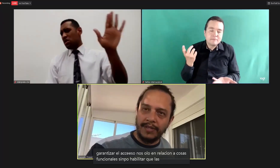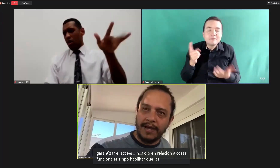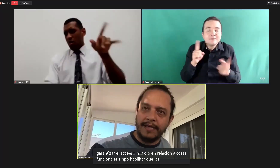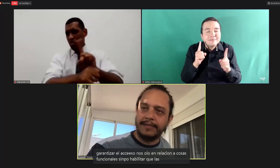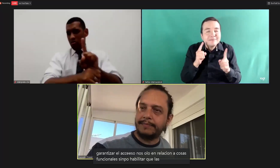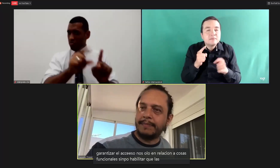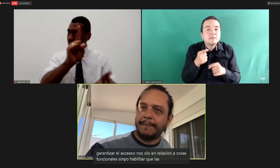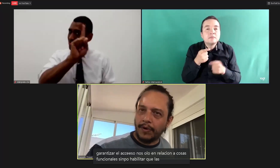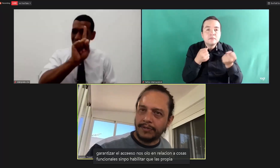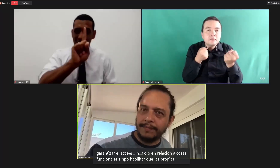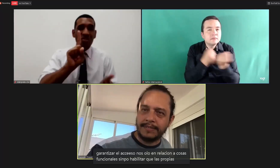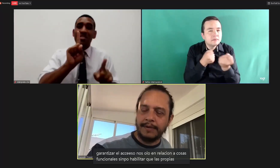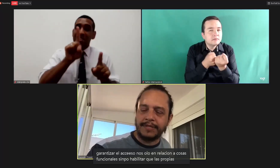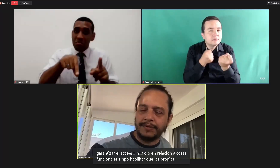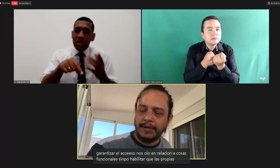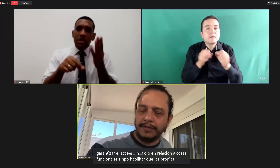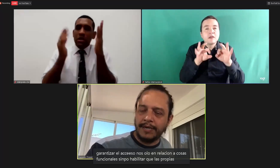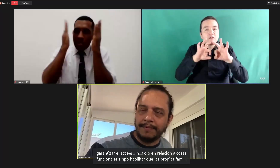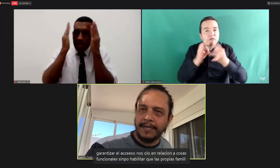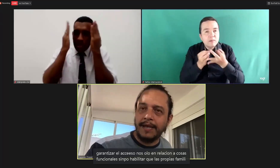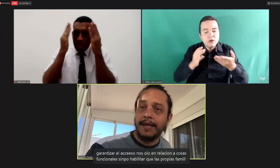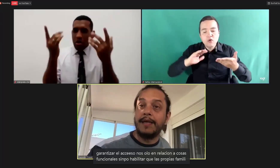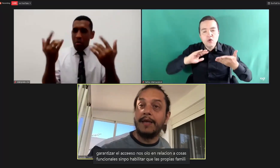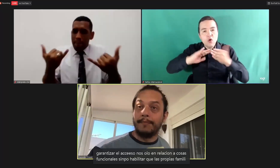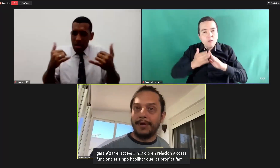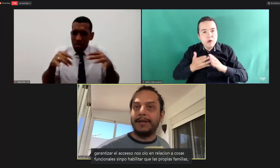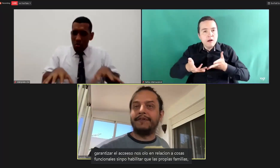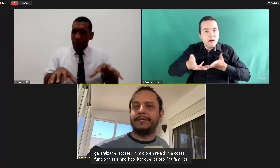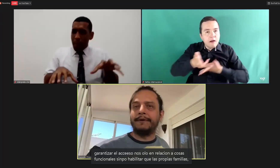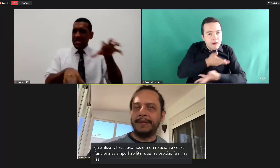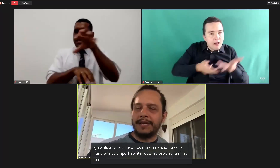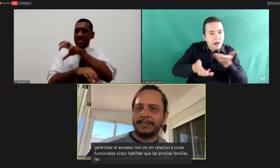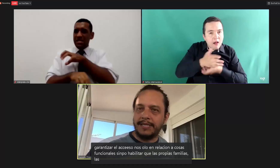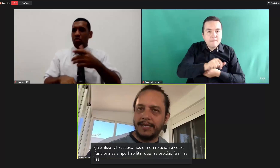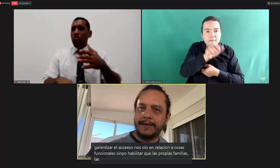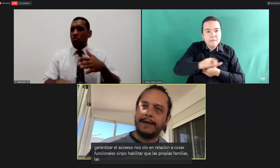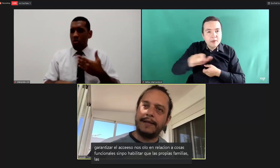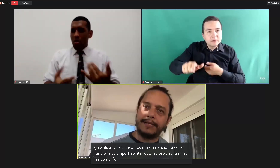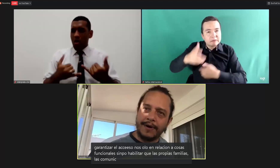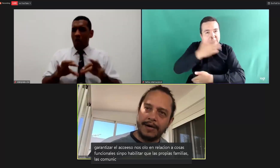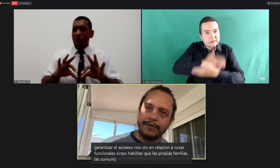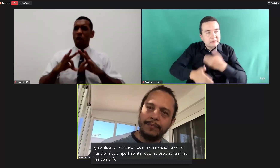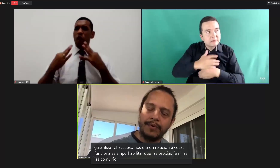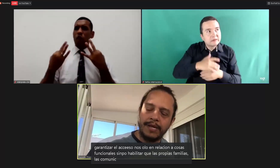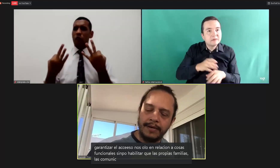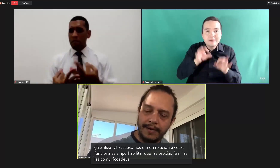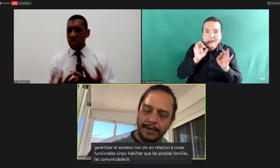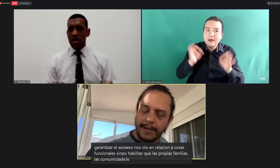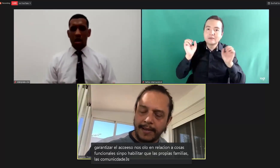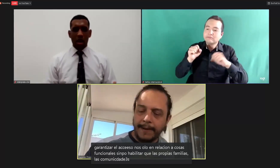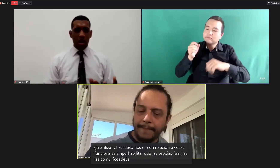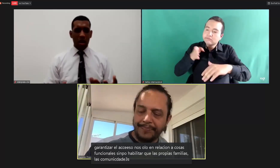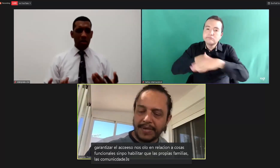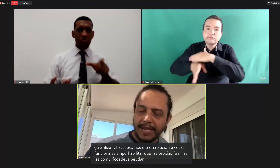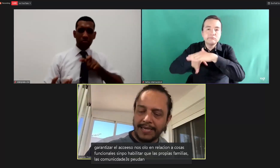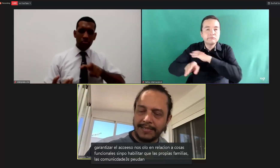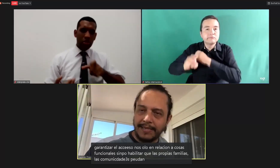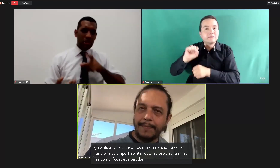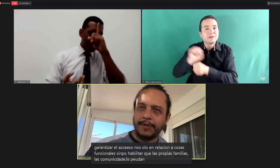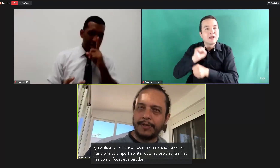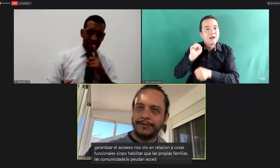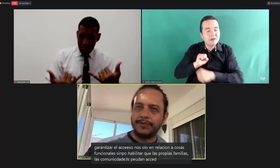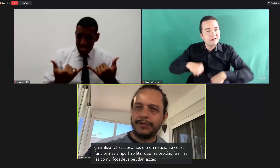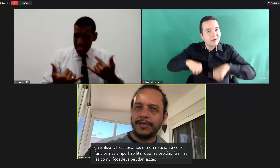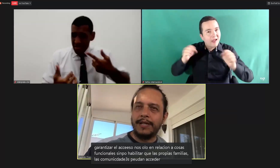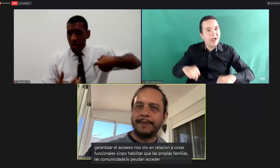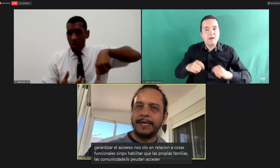propias comunidades más próximas a las personas con discapacidad puedan efectivamente acceder al trabajo y puedan